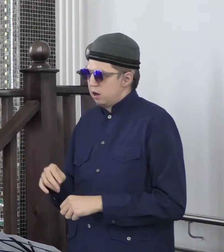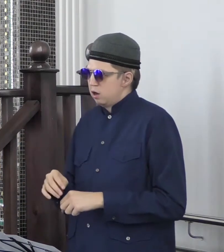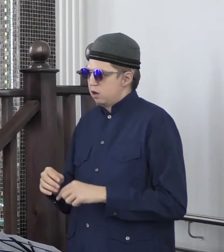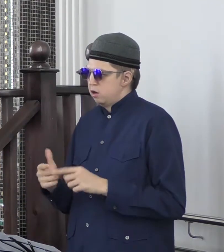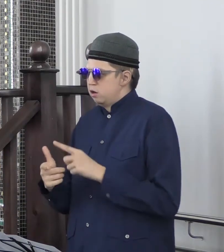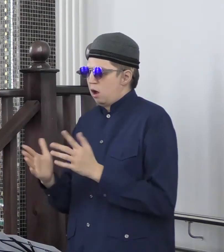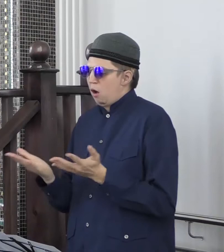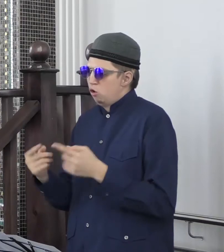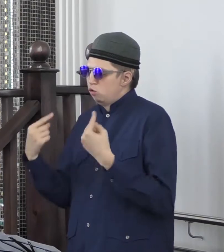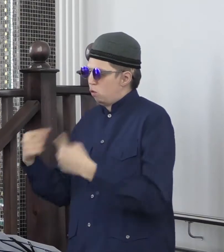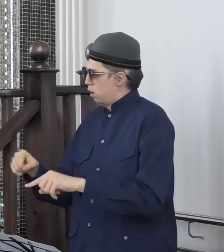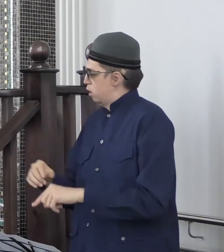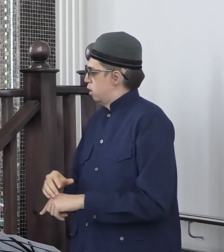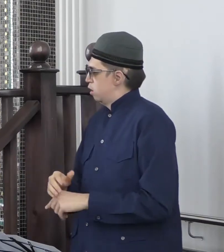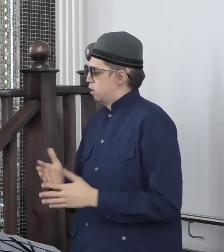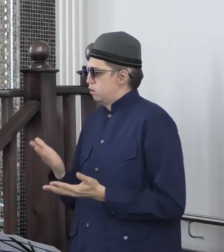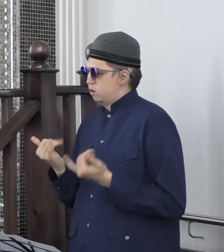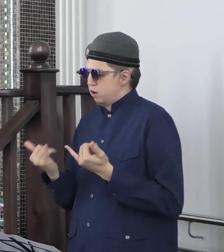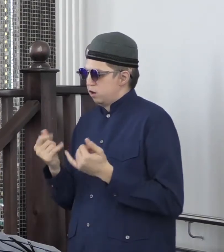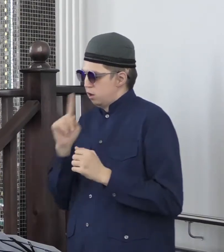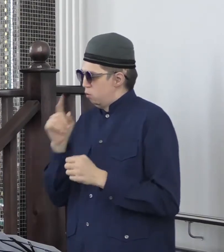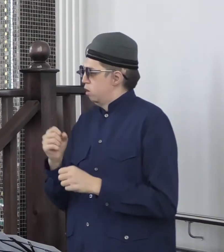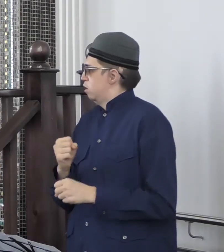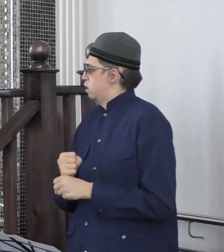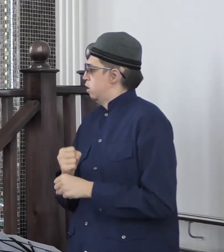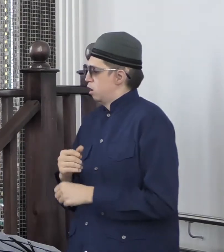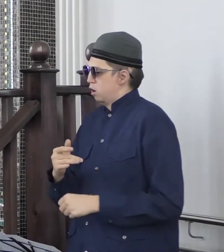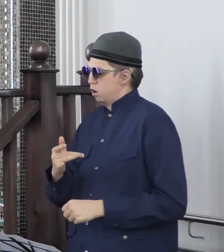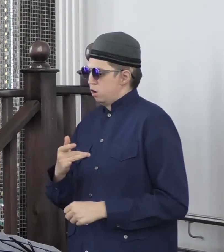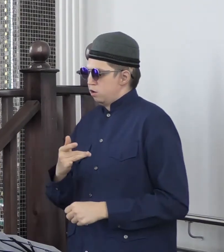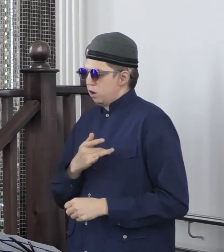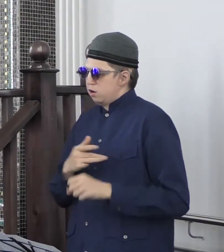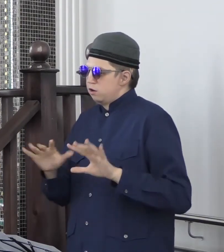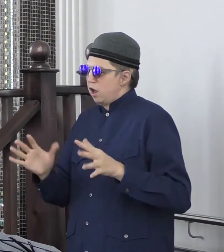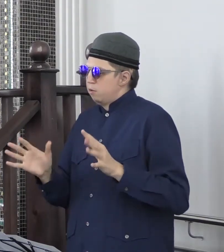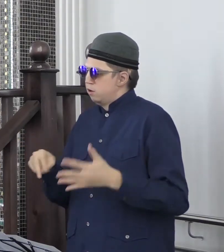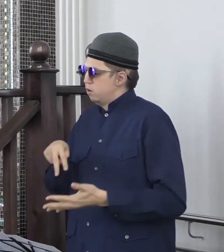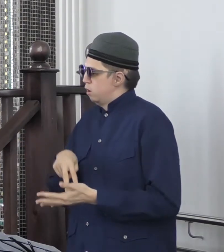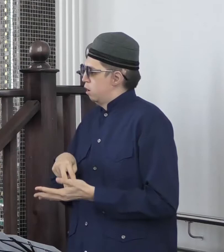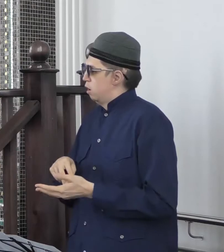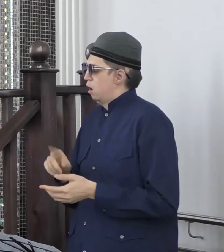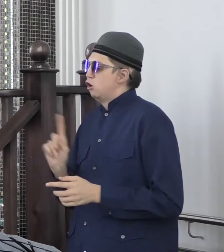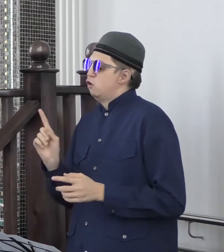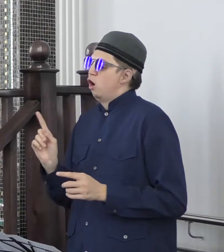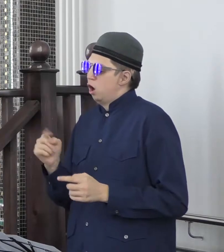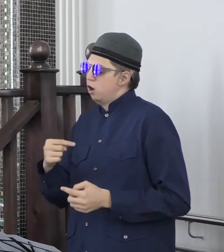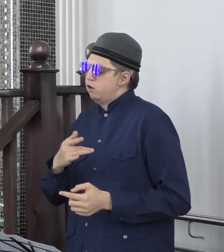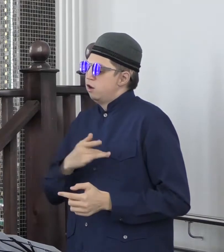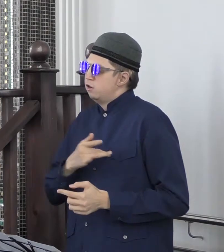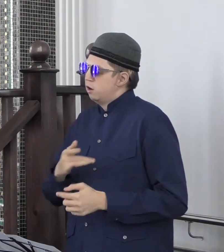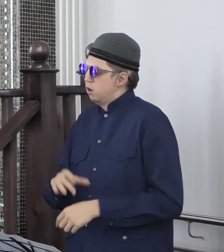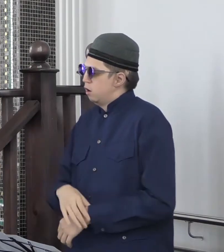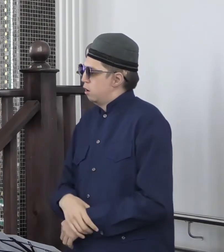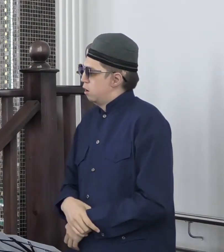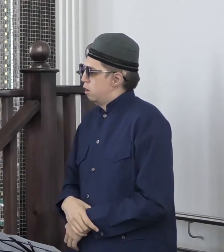какую-то проповедь. И сейчас мне волосы дыбом не встают, и сердце стало чистее. А чего это?